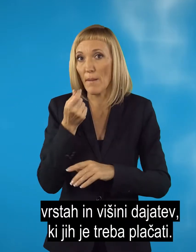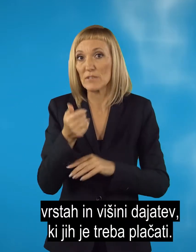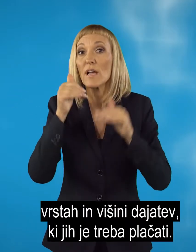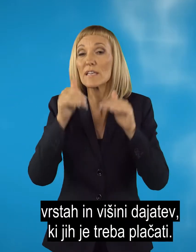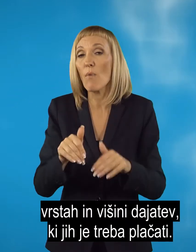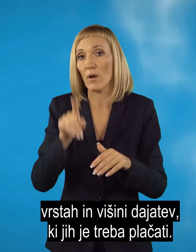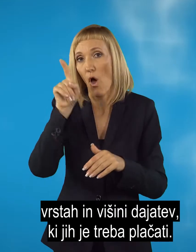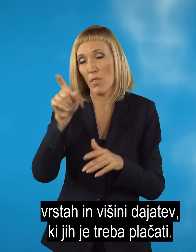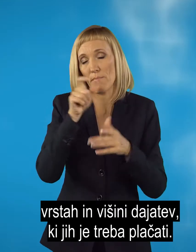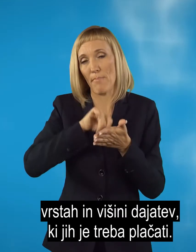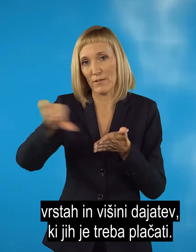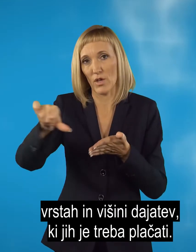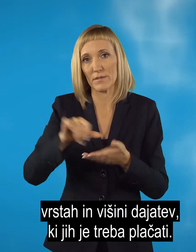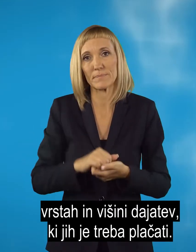treba plačati.